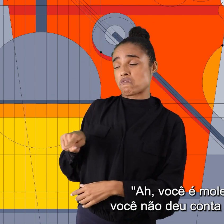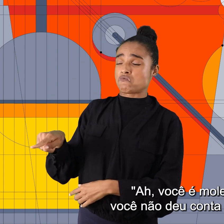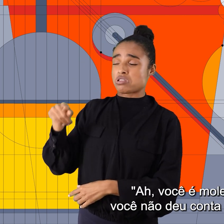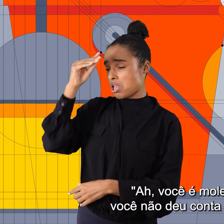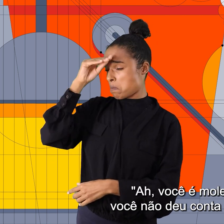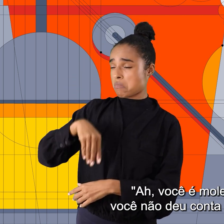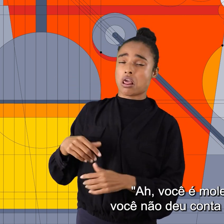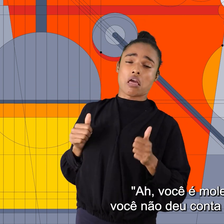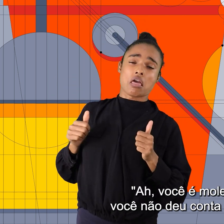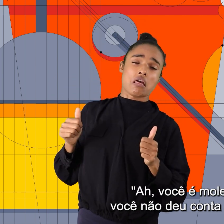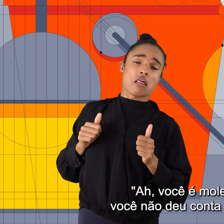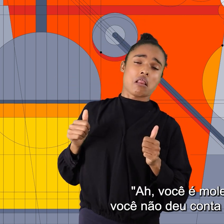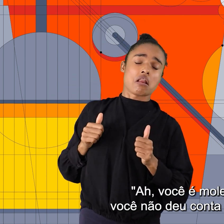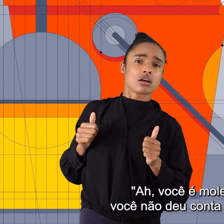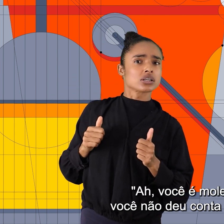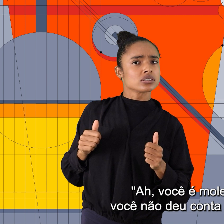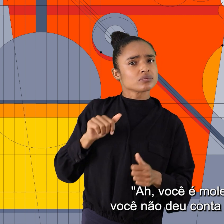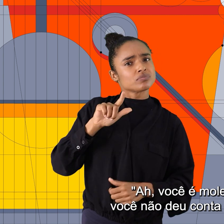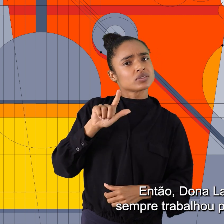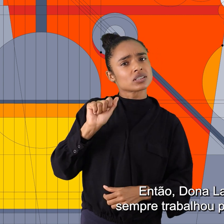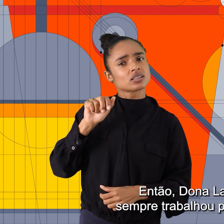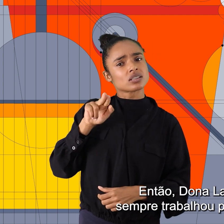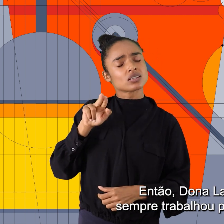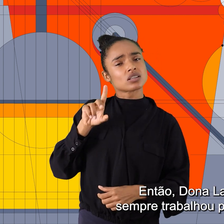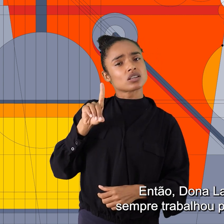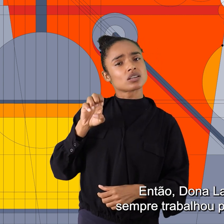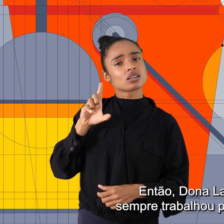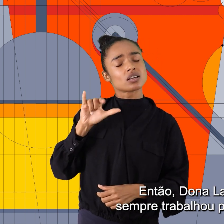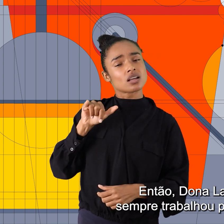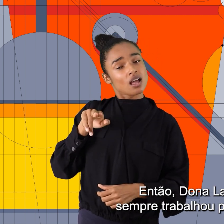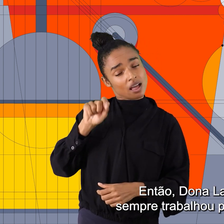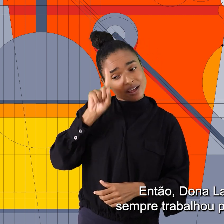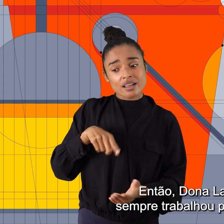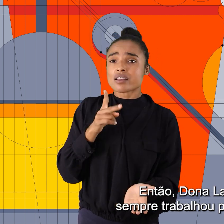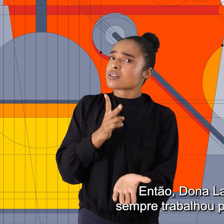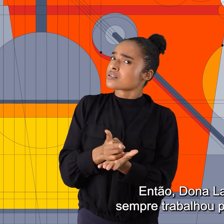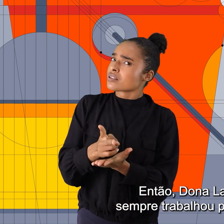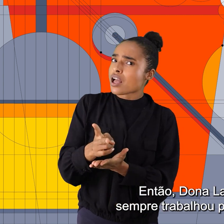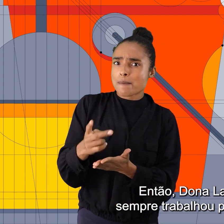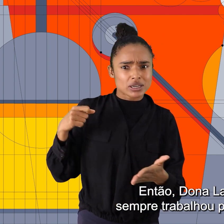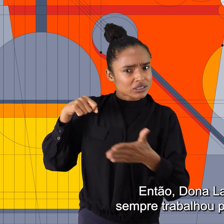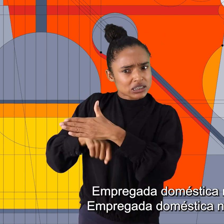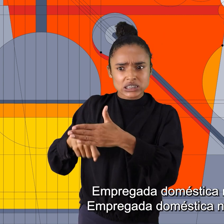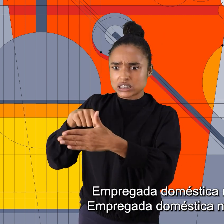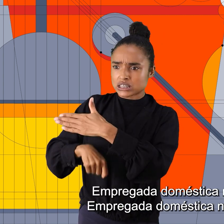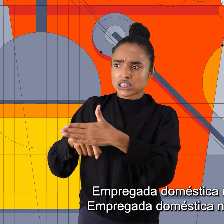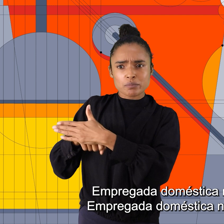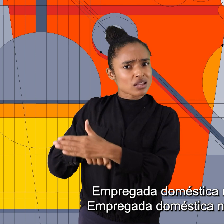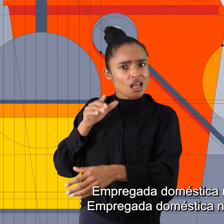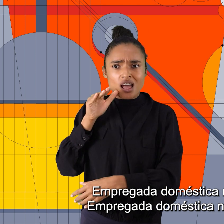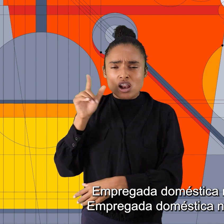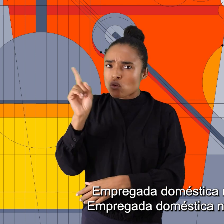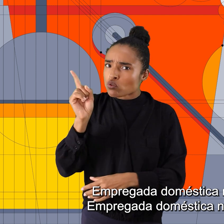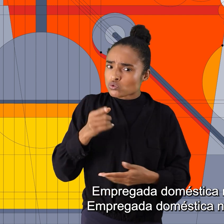Você é mole mesmo, você não deu conta do trabalho. Então, dona Laudelina sempre trabalhou para isso, né? Empregado doméstico